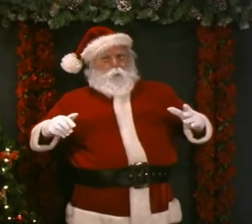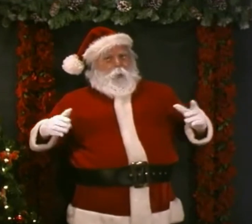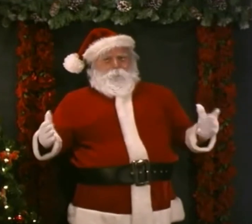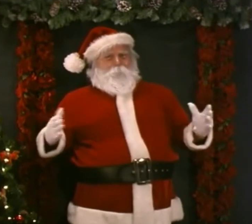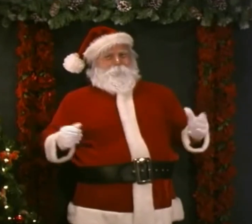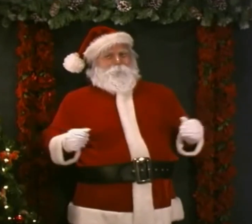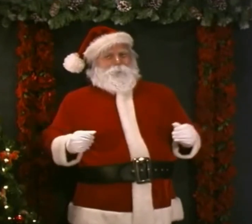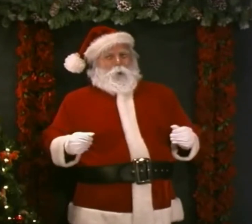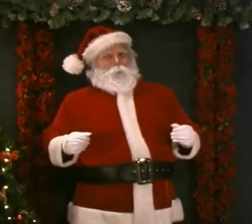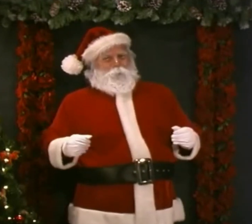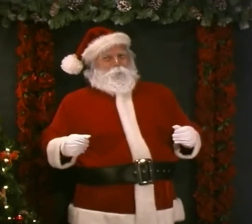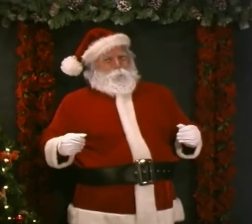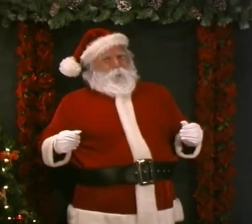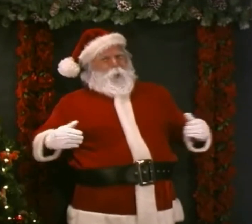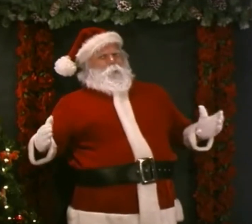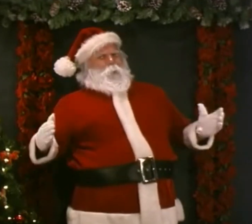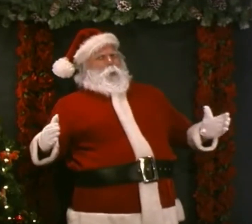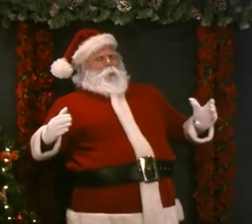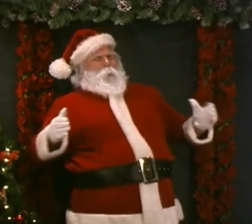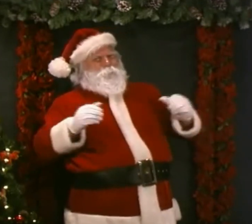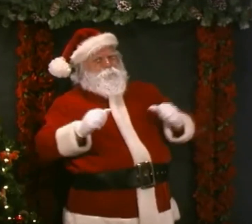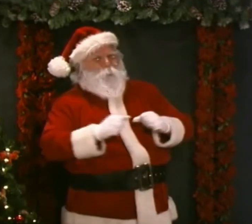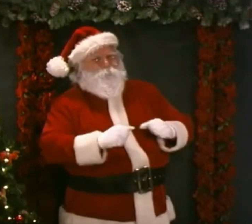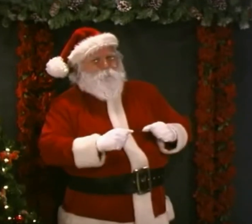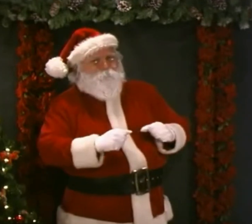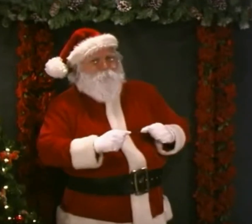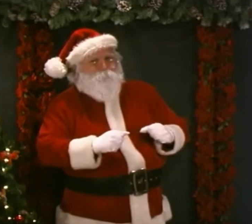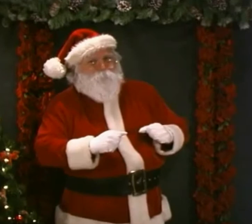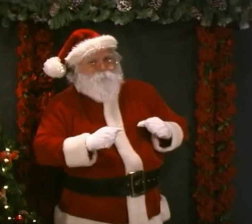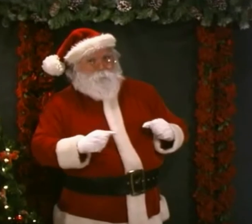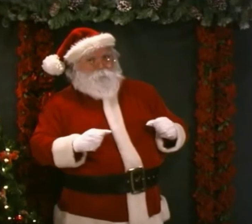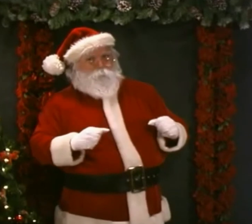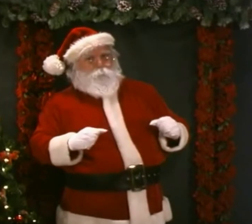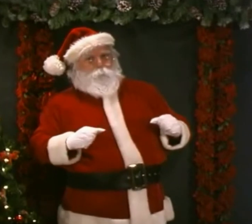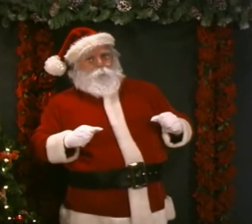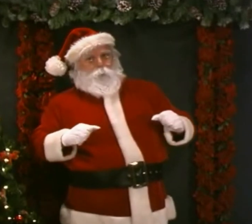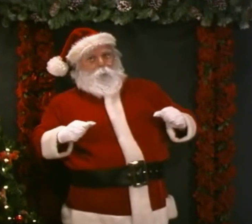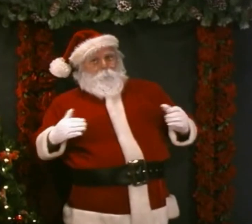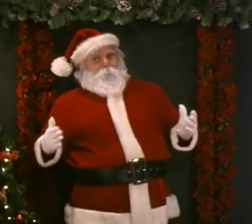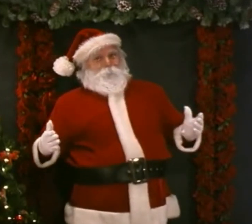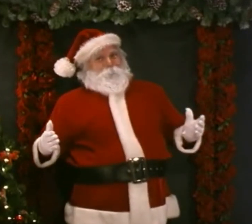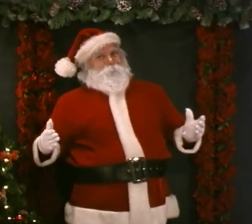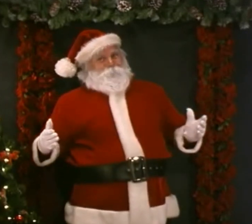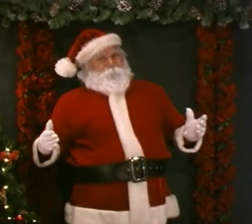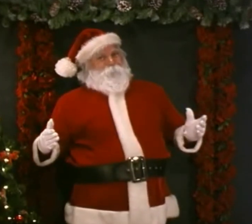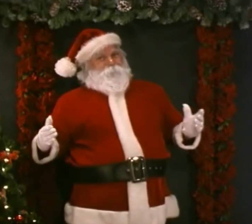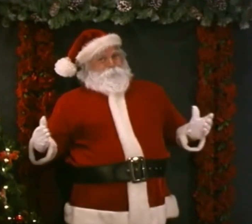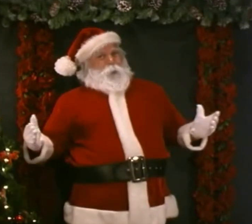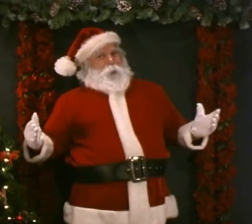hacer grandes bucaques con grandes gambán.